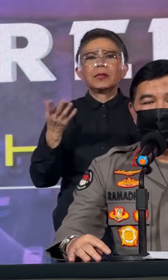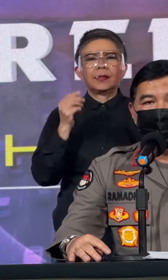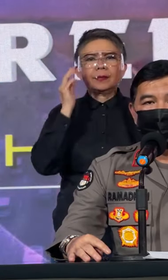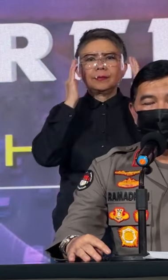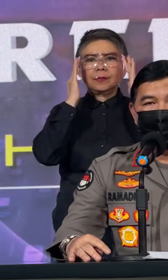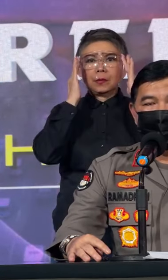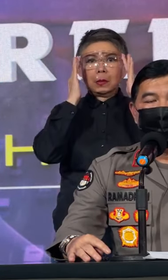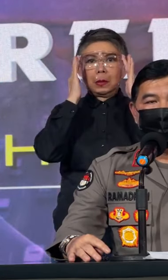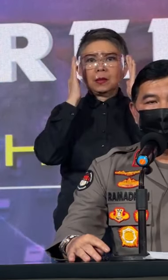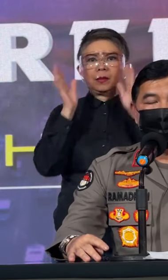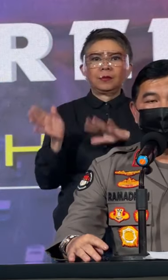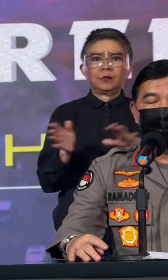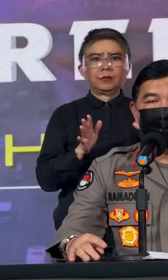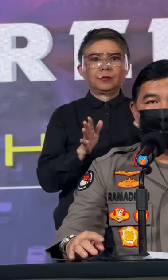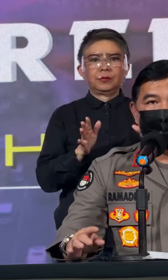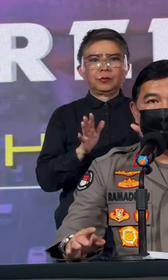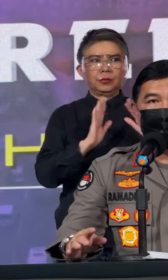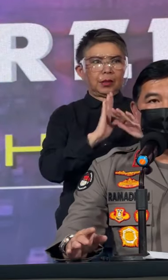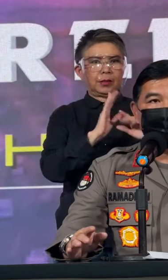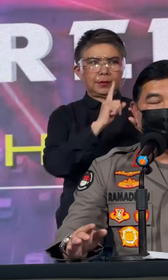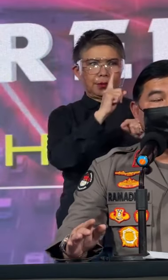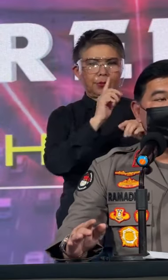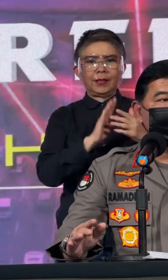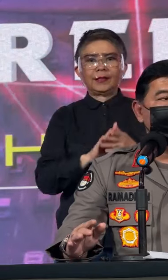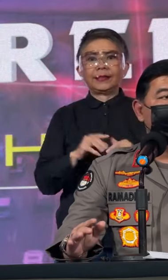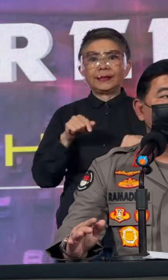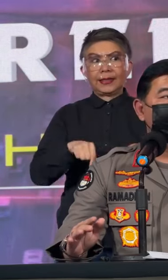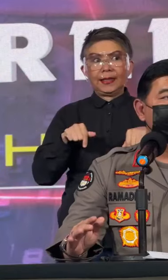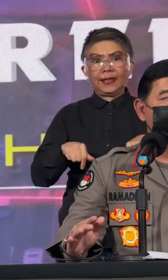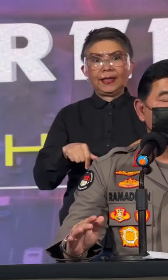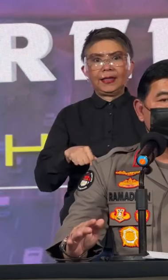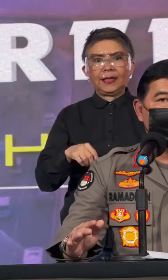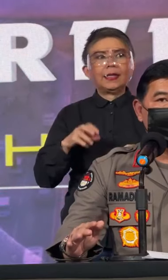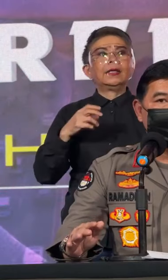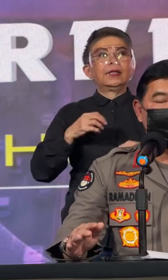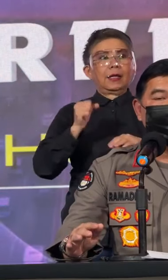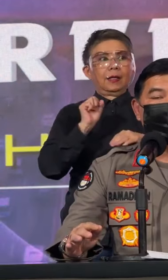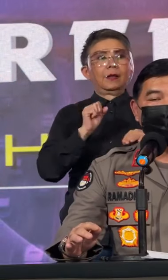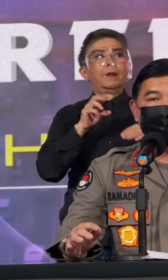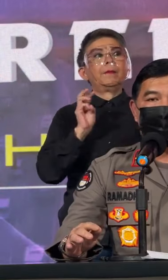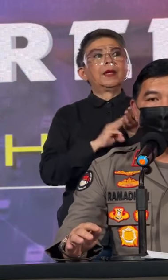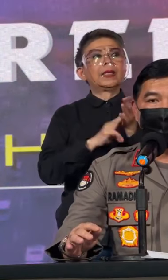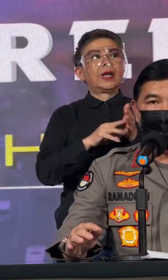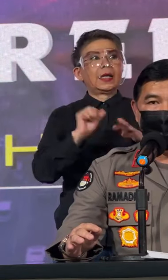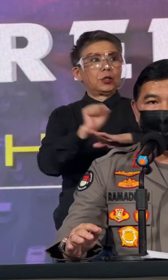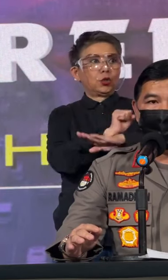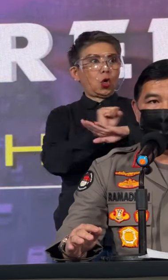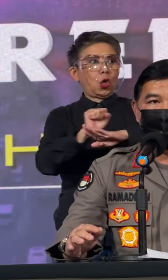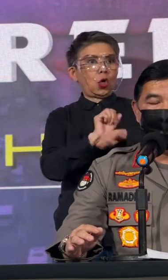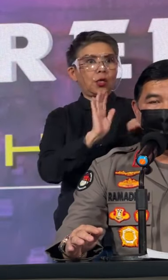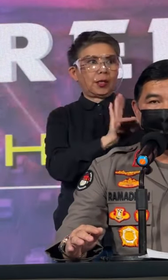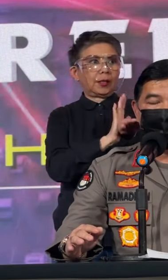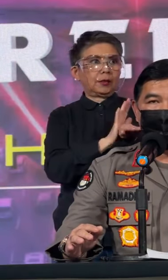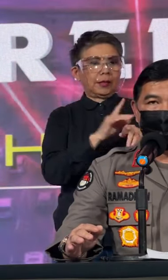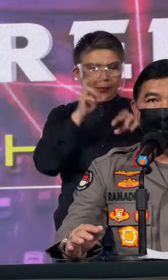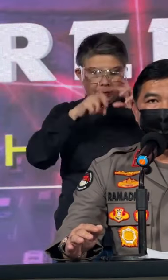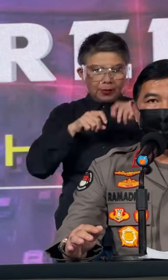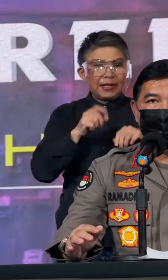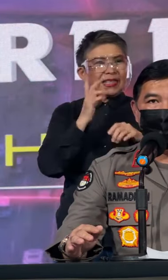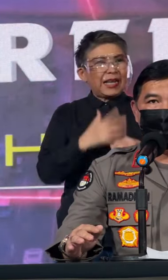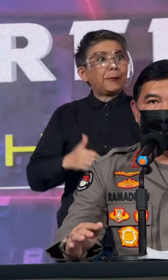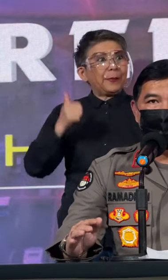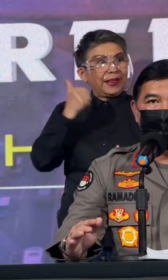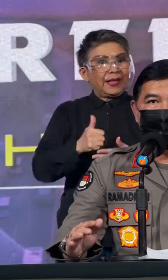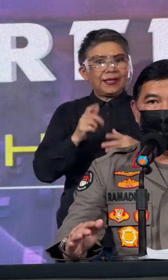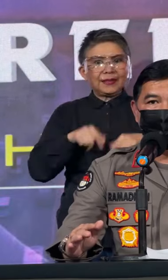sama oh ya udah tahu. Jadi sekarang ini dalam penyelidikan ya. Yang terpenting adalah saat